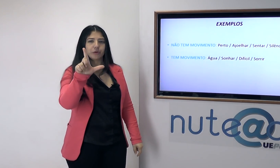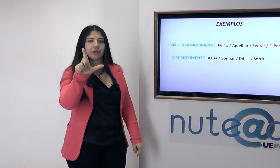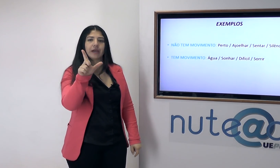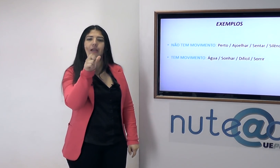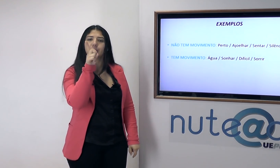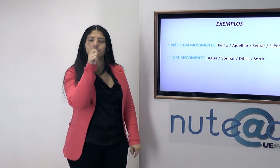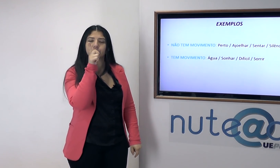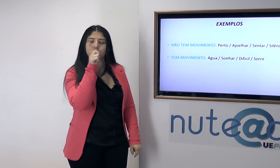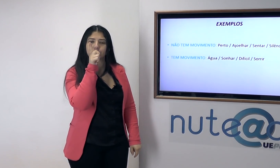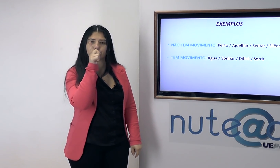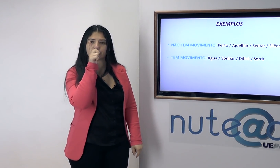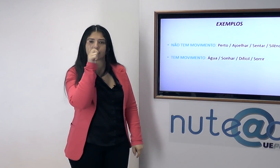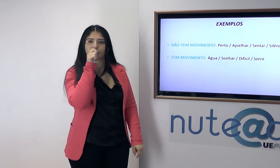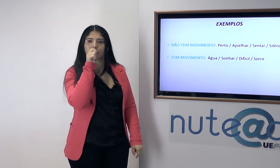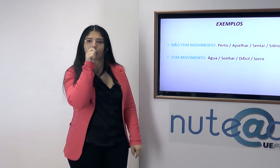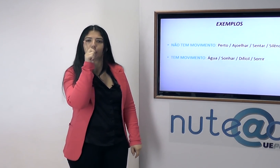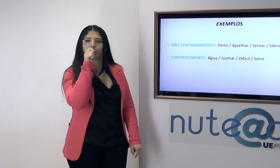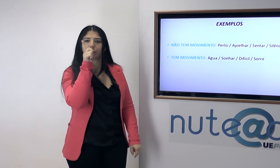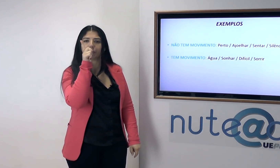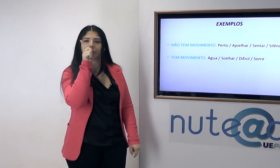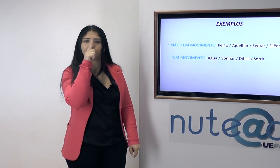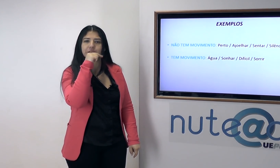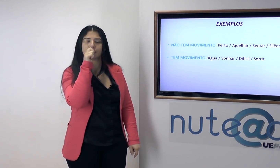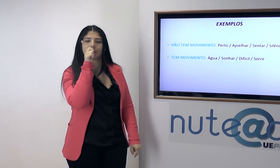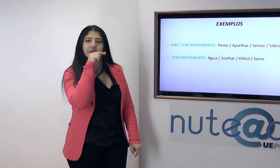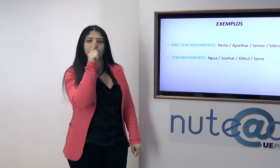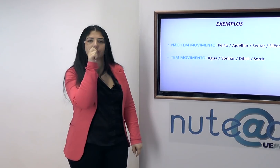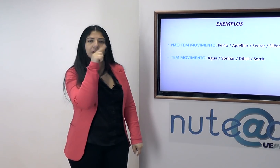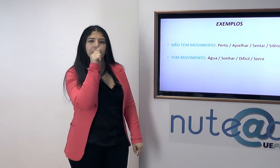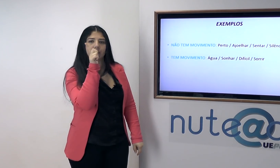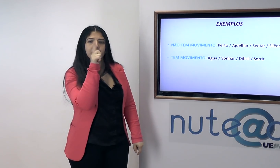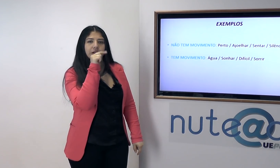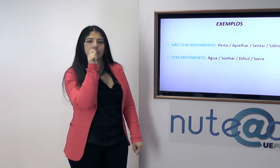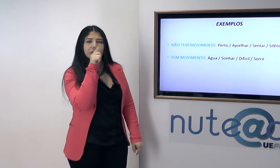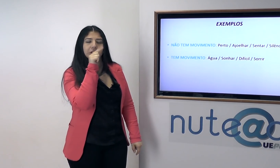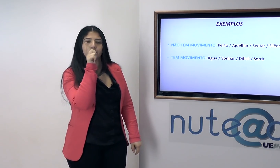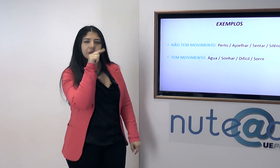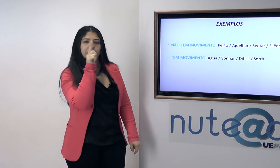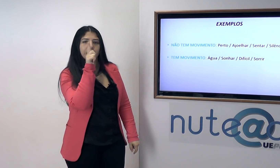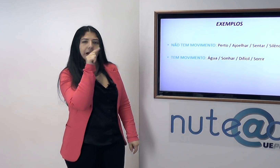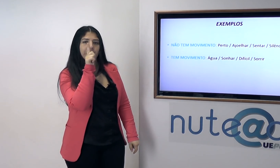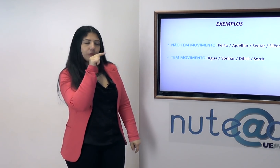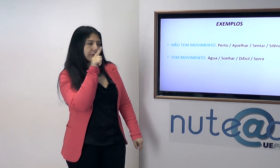mão e L, ponto de articulação aqui. O movimento vai ser esse aqui, ó. Retilíneo, água.